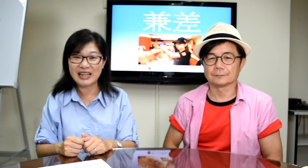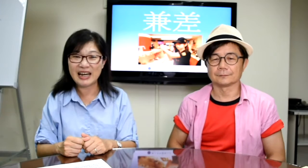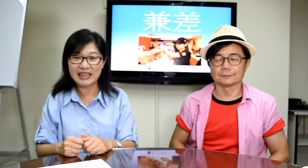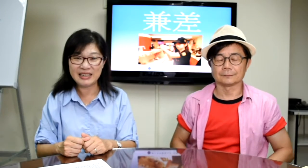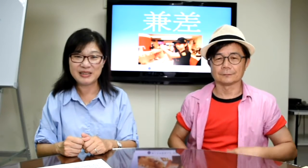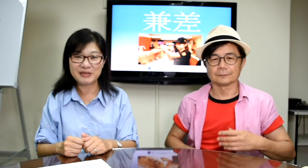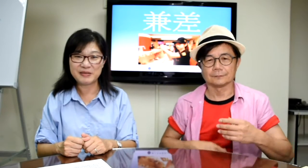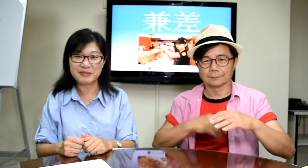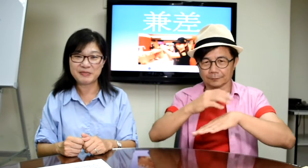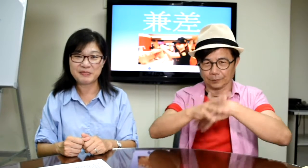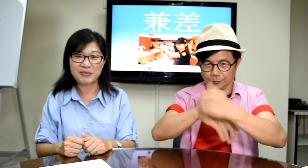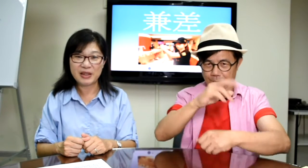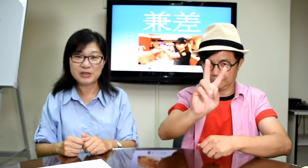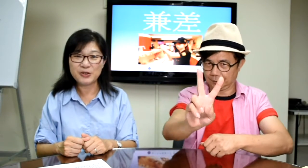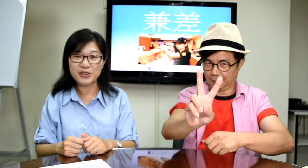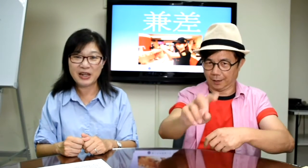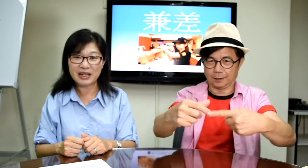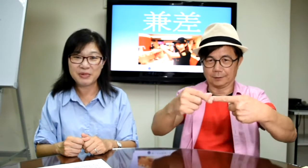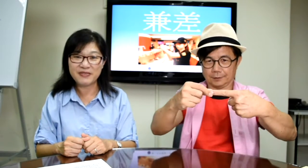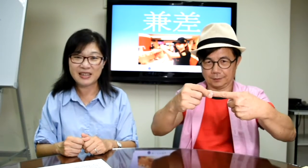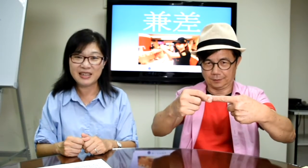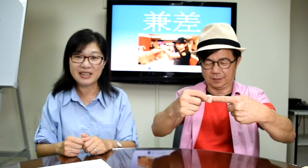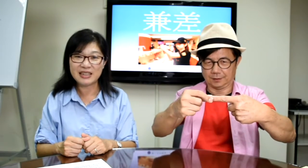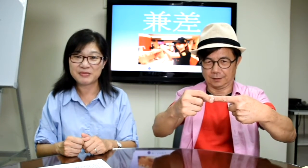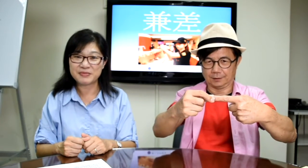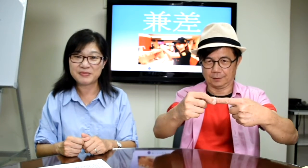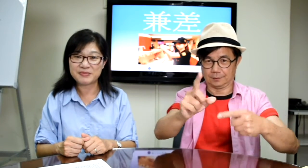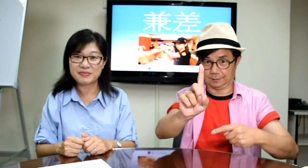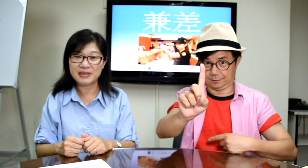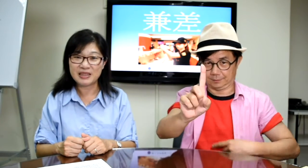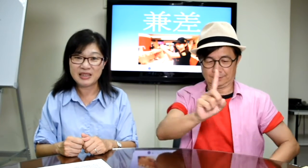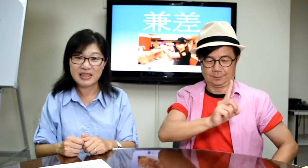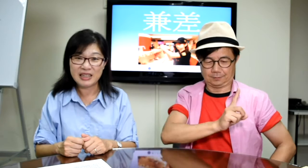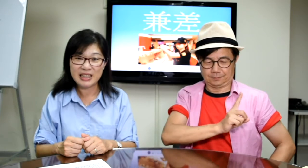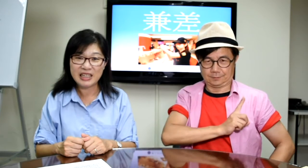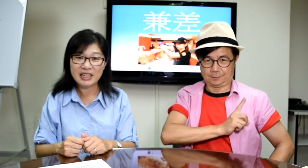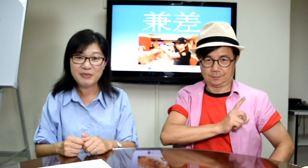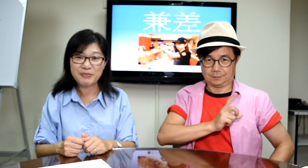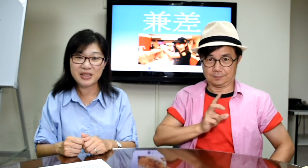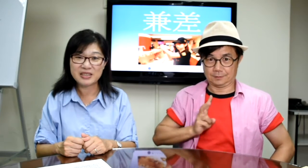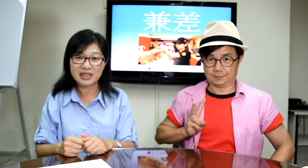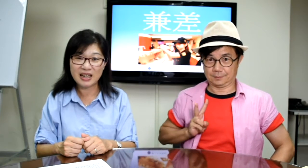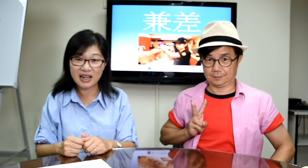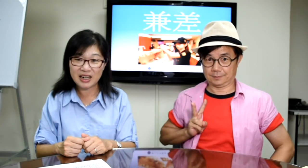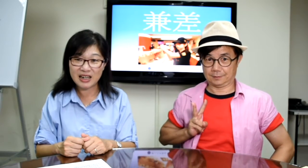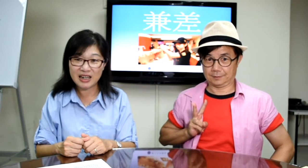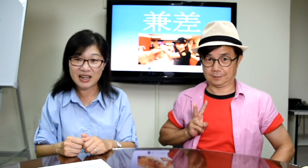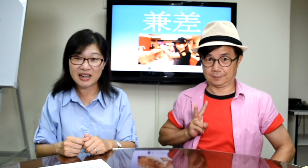差，手语有两个笔法，第一个一变成二，